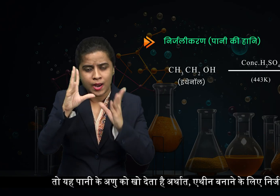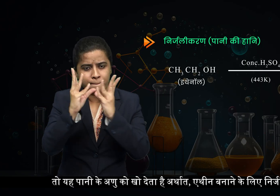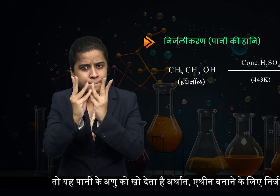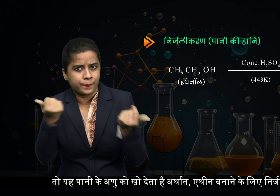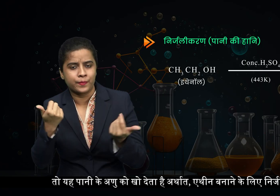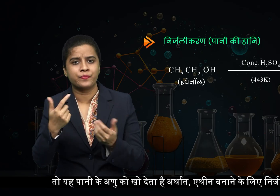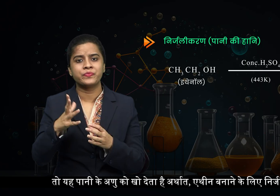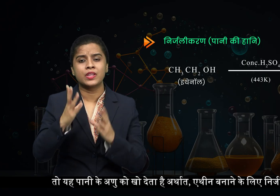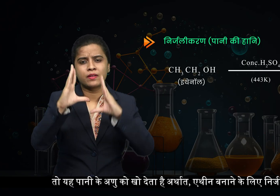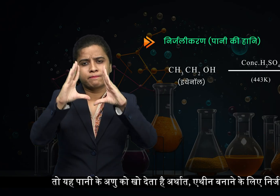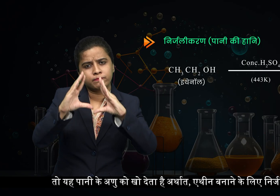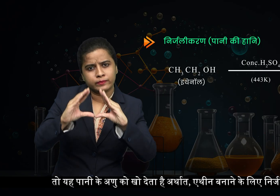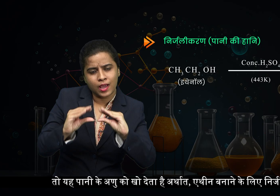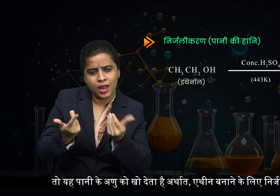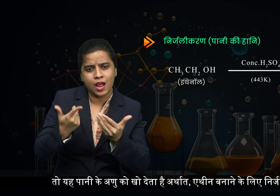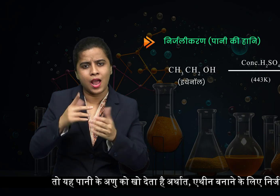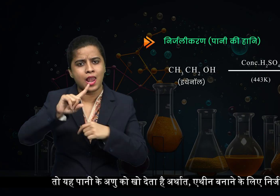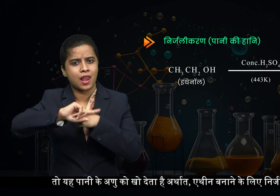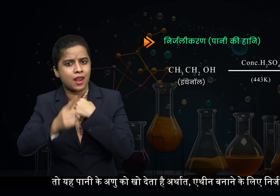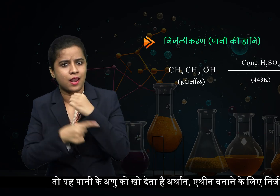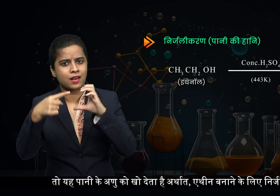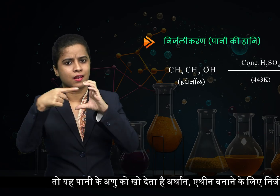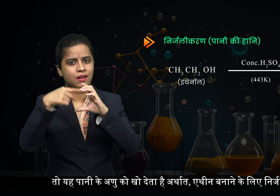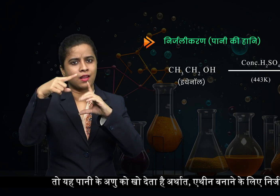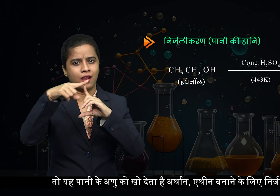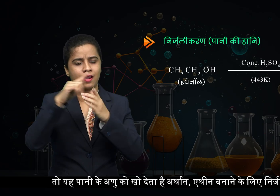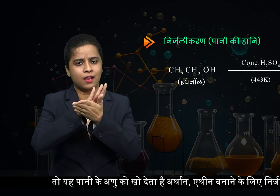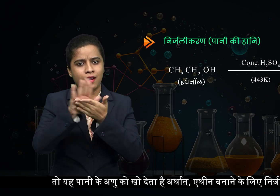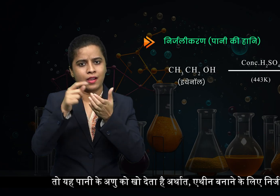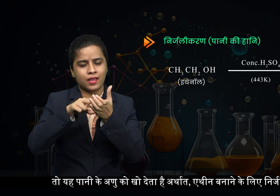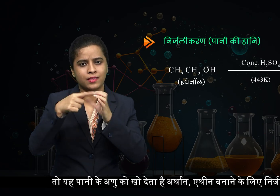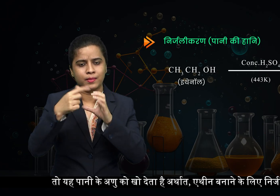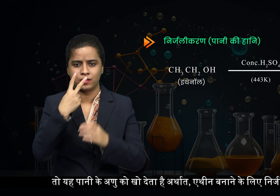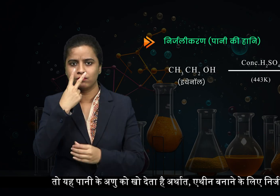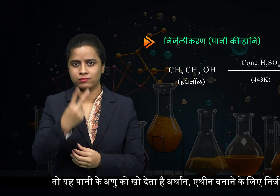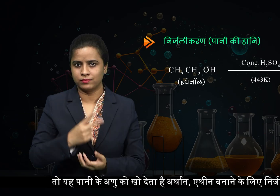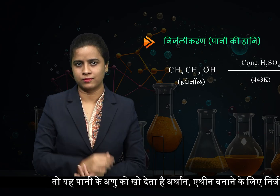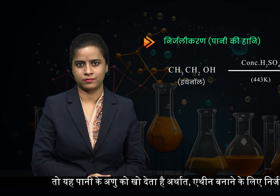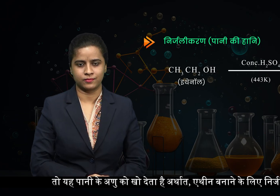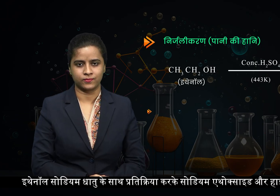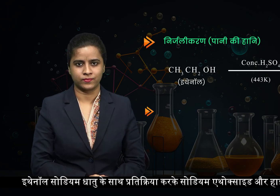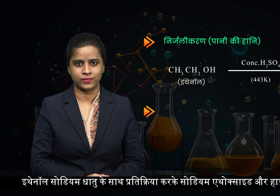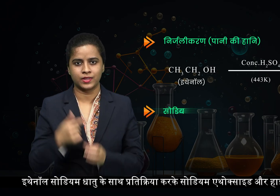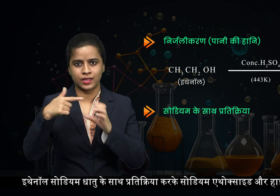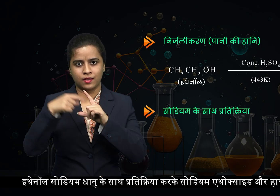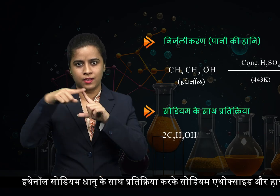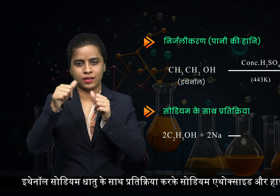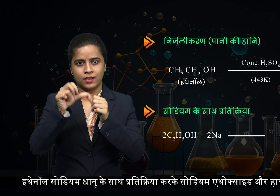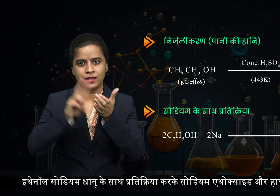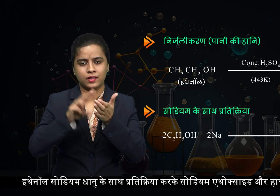है, अर्थात एथीन बनाने के लिए निर्जलित होता है। इथेनॉल सोडियम